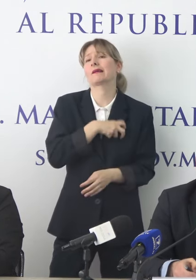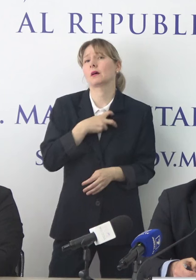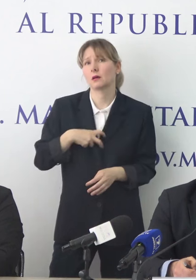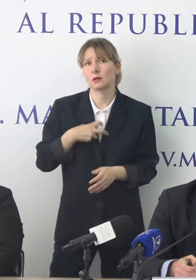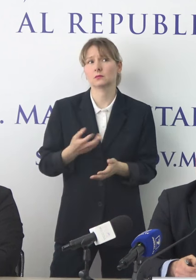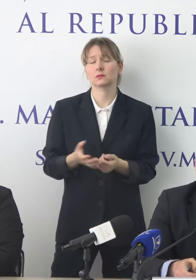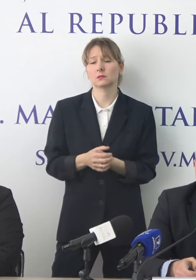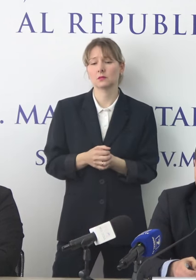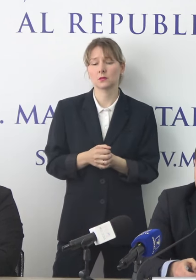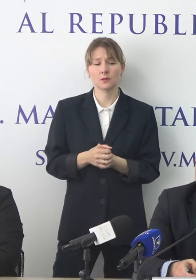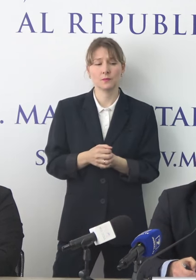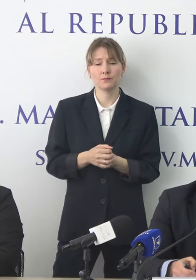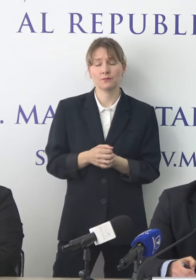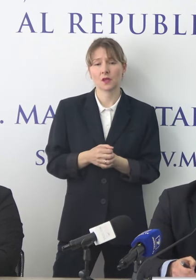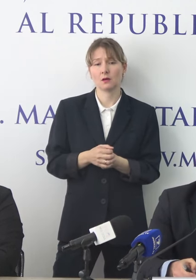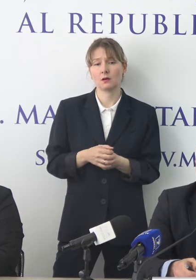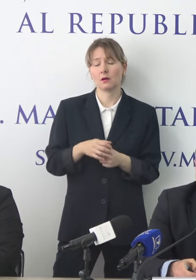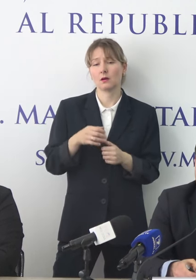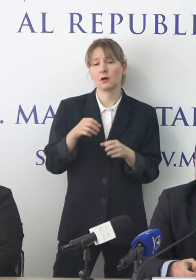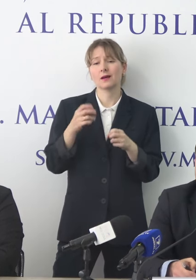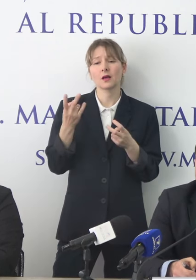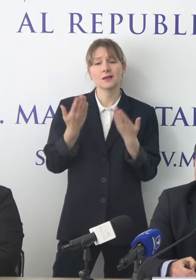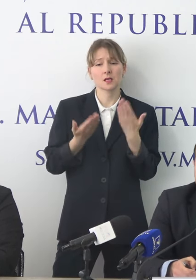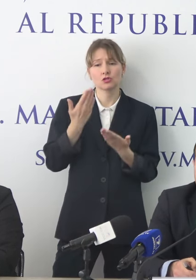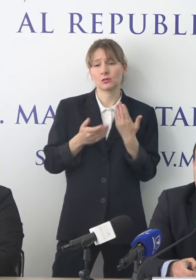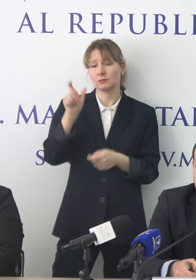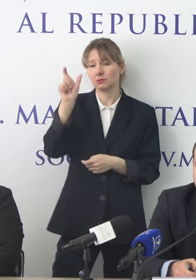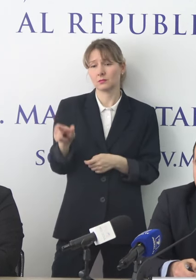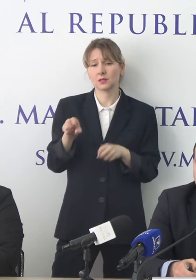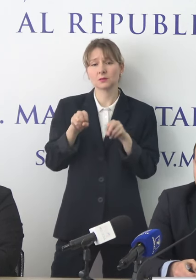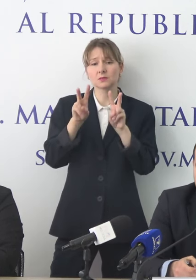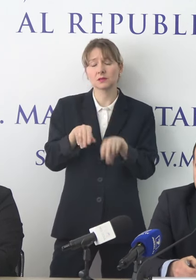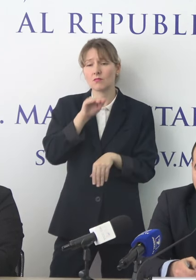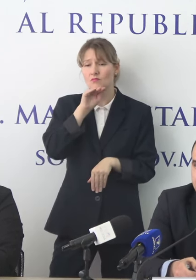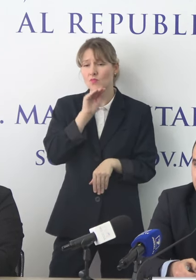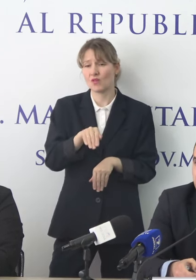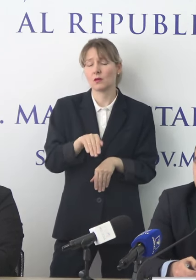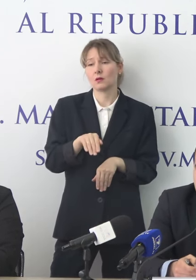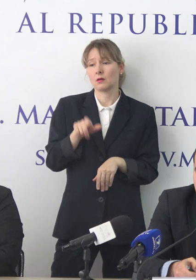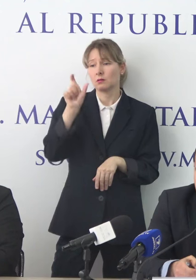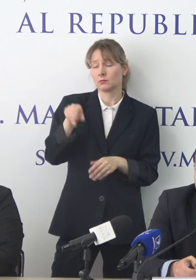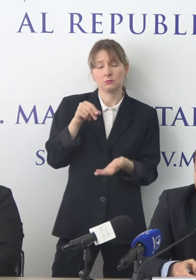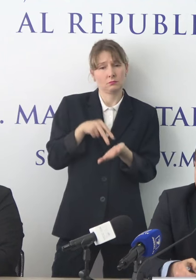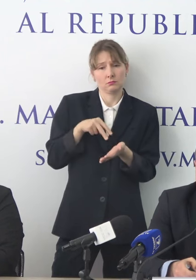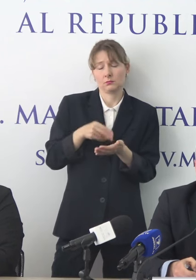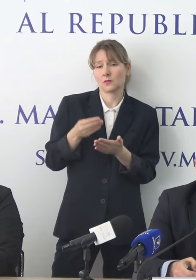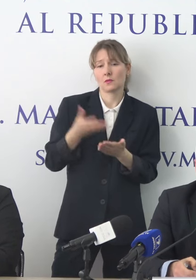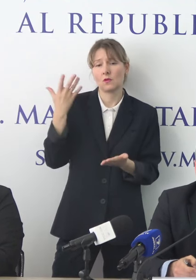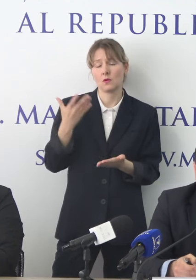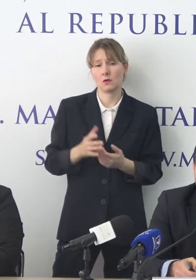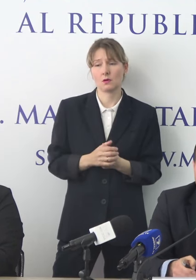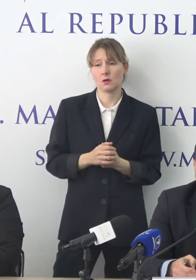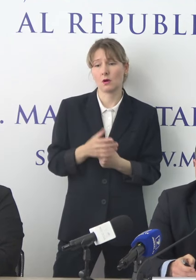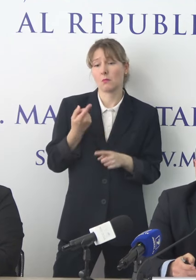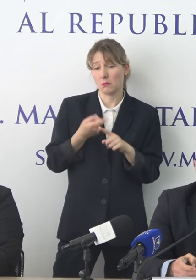acces la un specialist bine format, este o zi care poate să ne coste destul de mult. Și